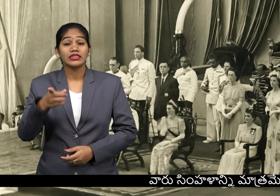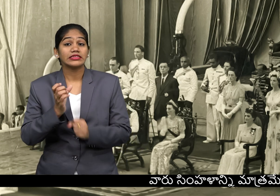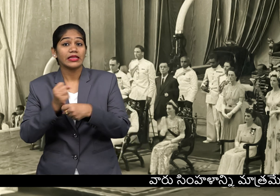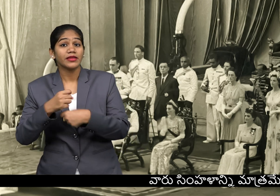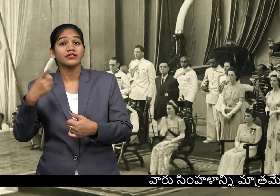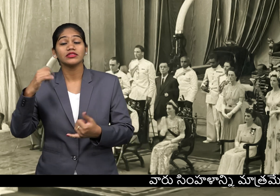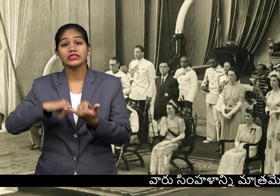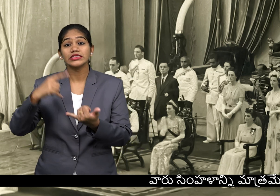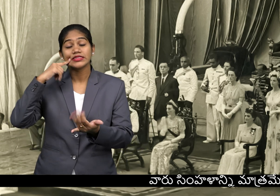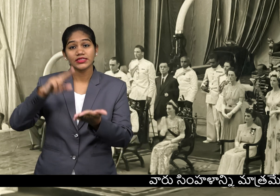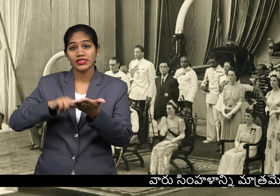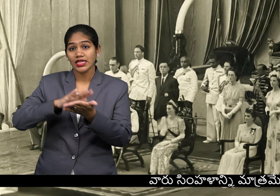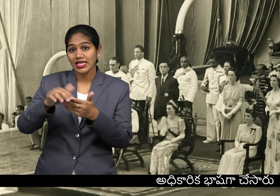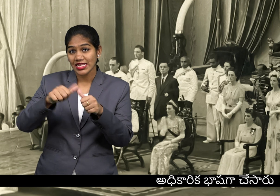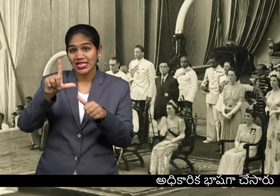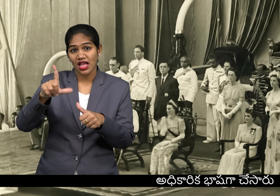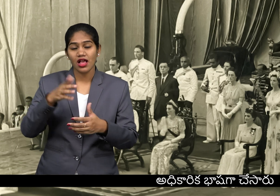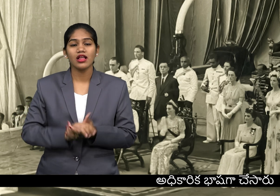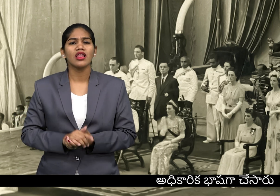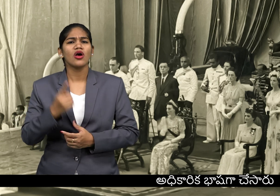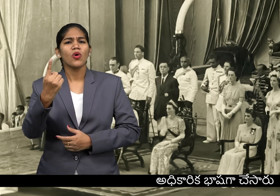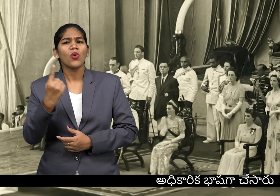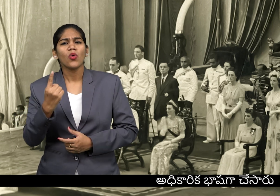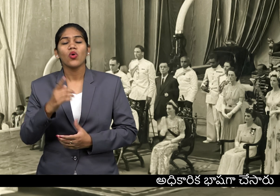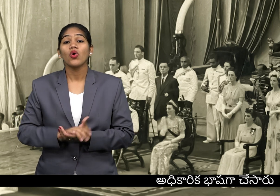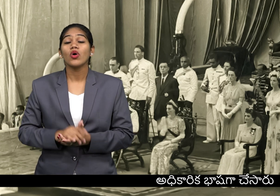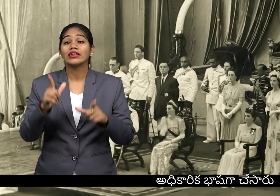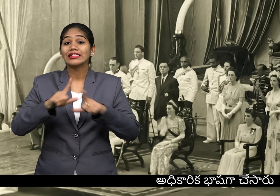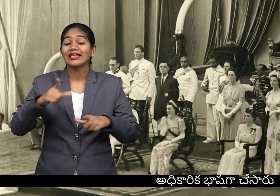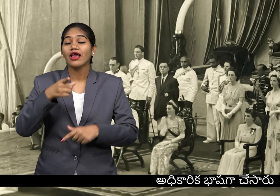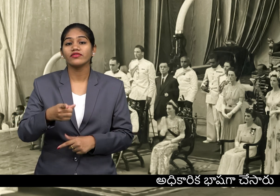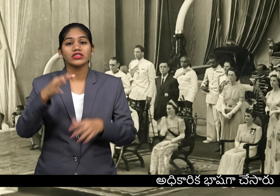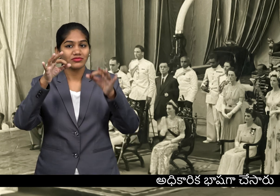వారు సింహళాన్ని మాత్రమే అధికారిక భాషగా చేశారు